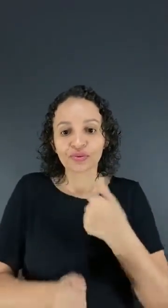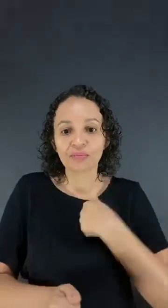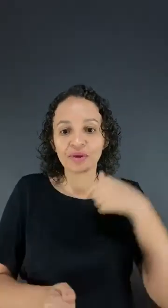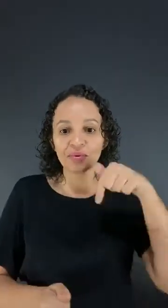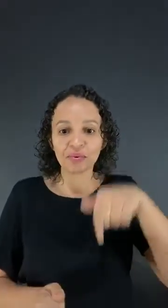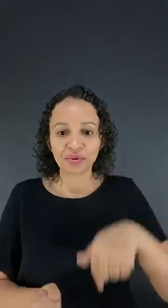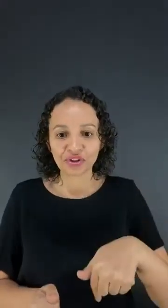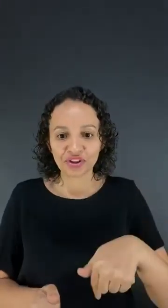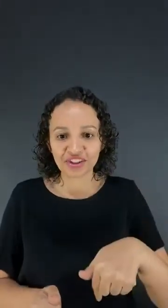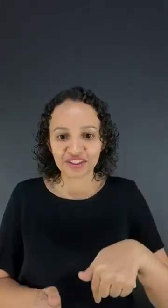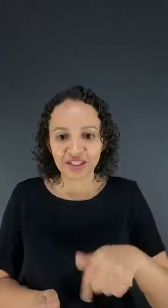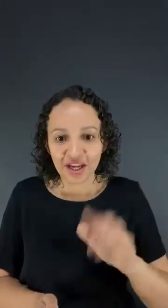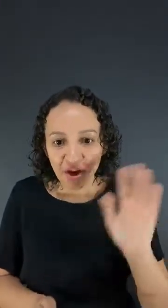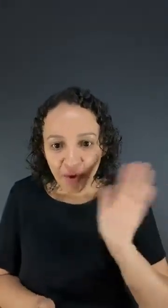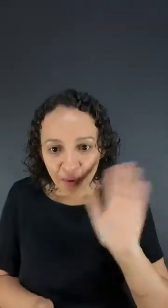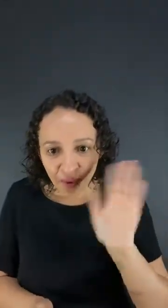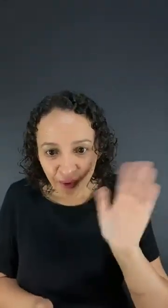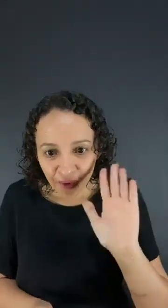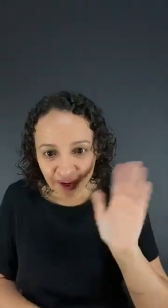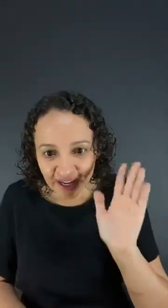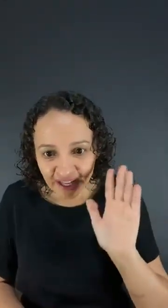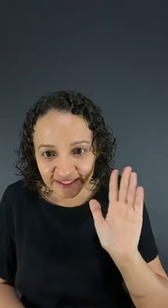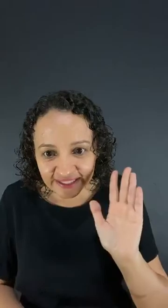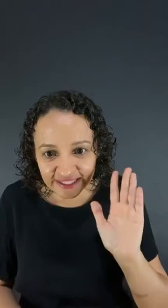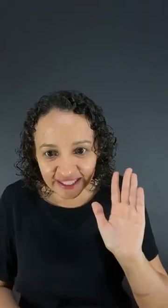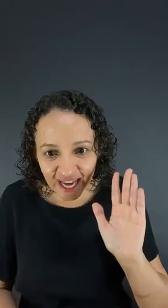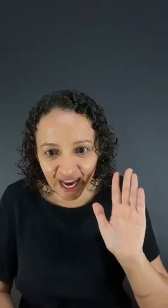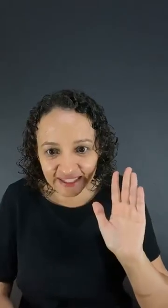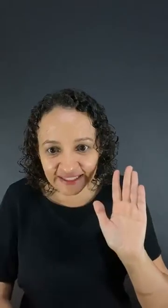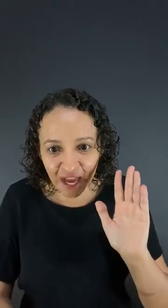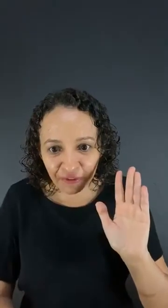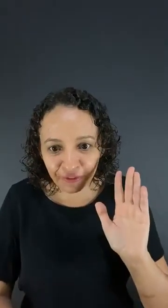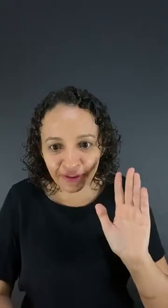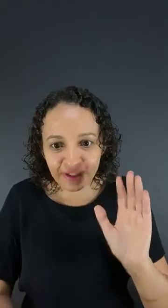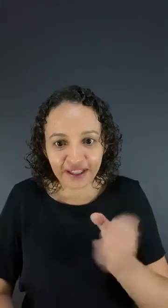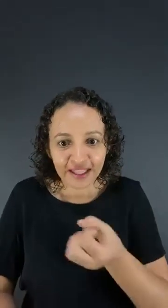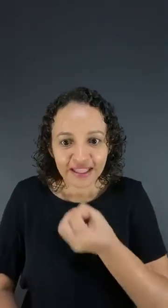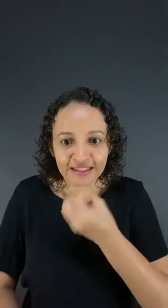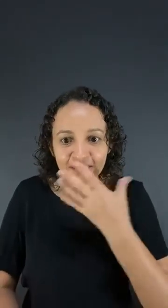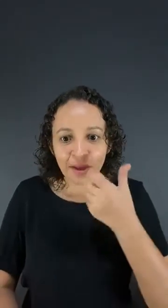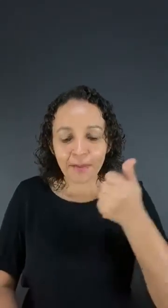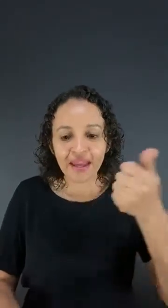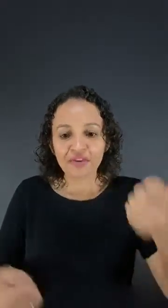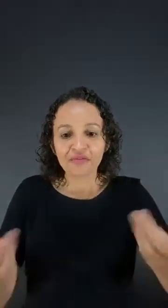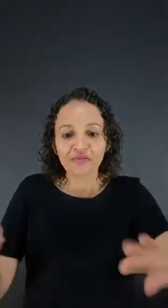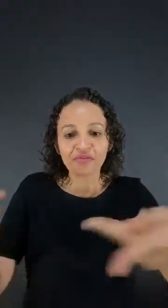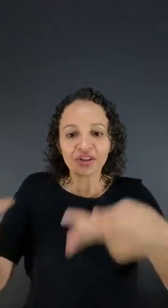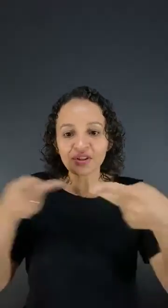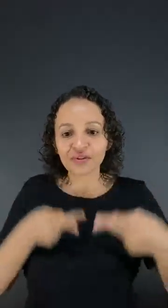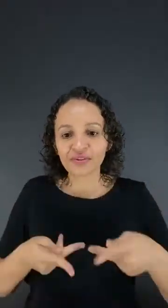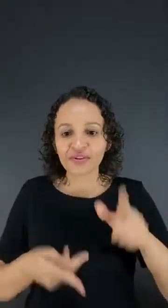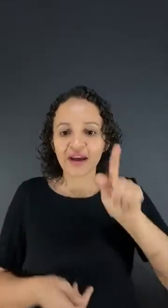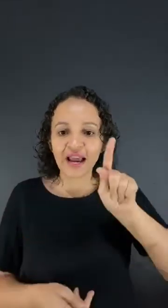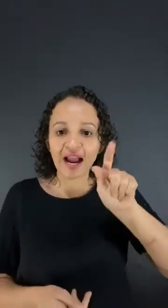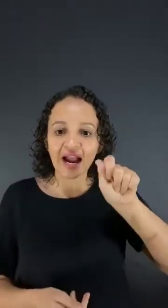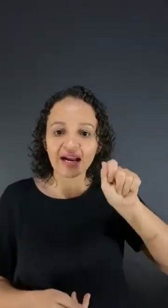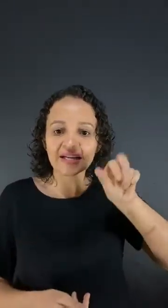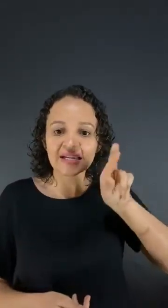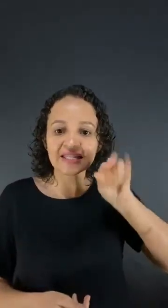junto comigo hoje. Oi, Garcia Azaf. Seja